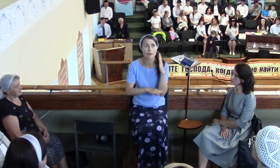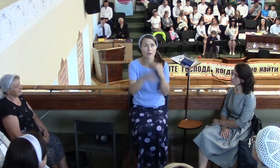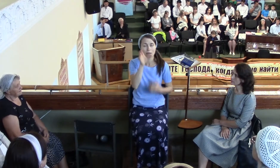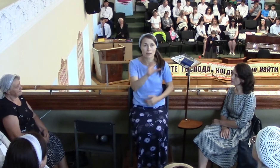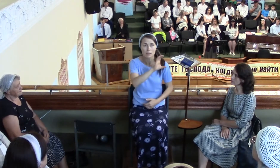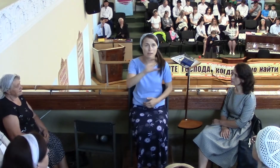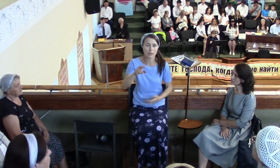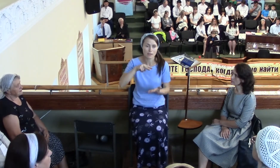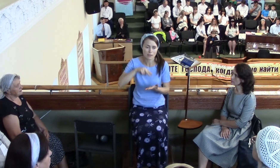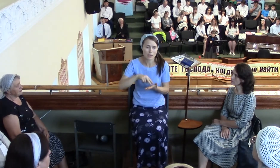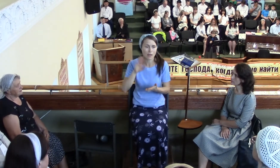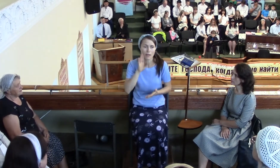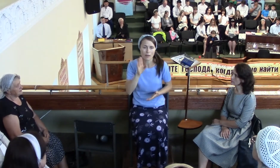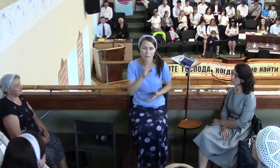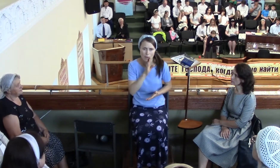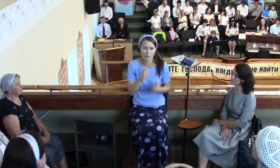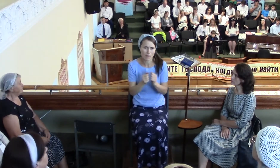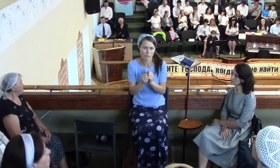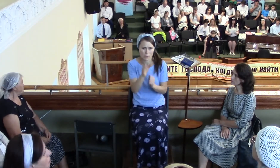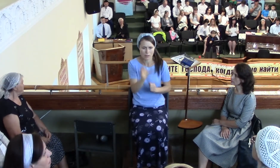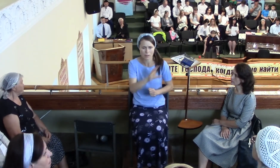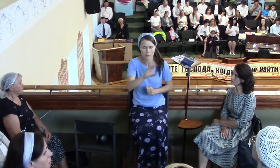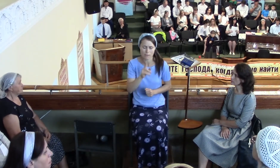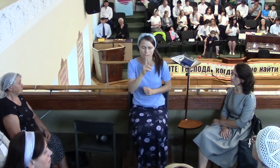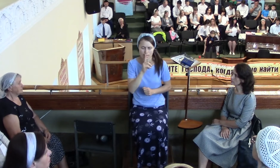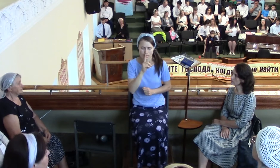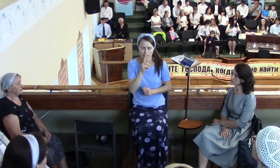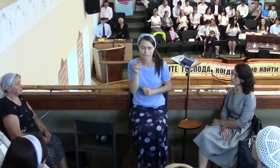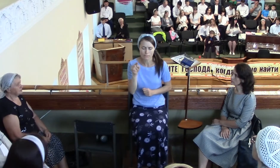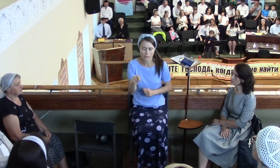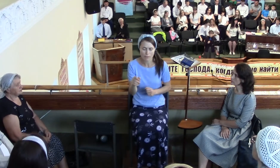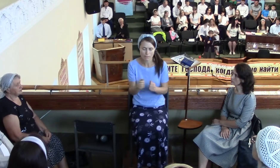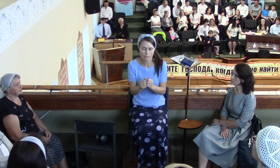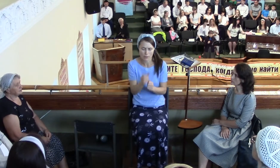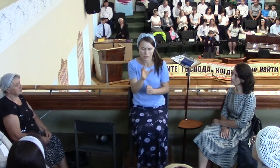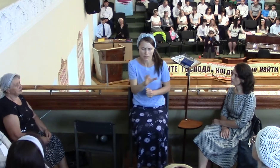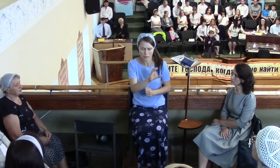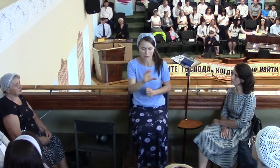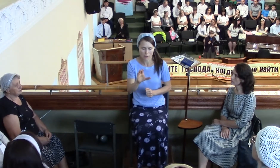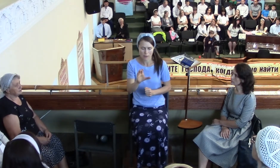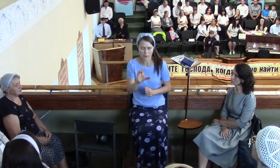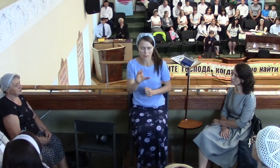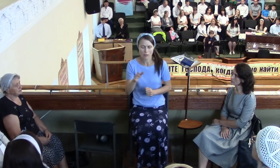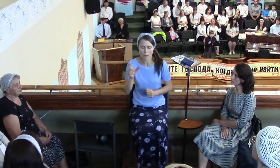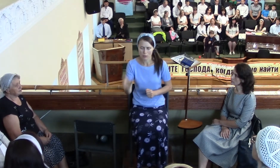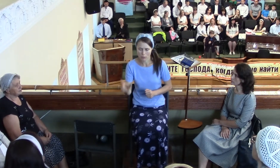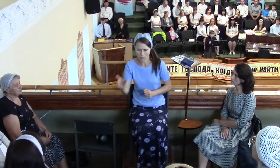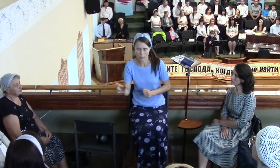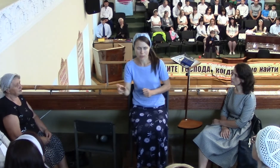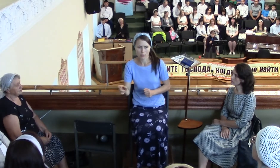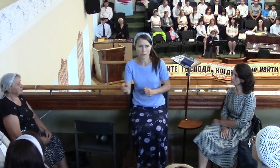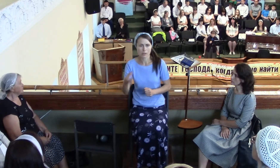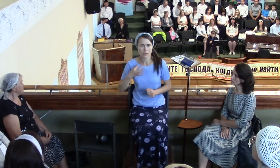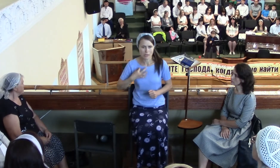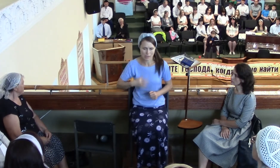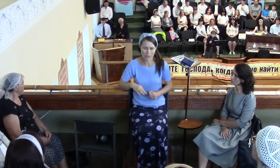Стояла мать, сомкнув уста, там люди сына распинали.